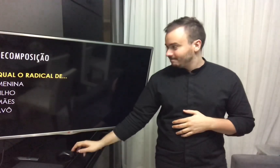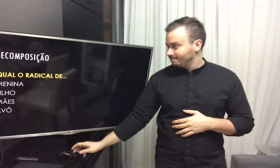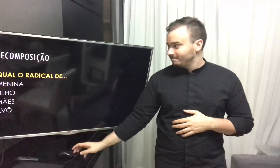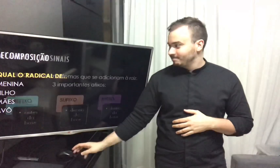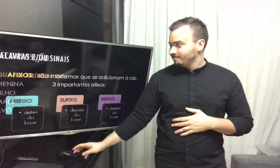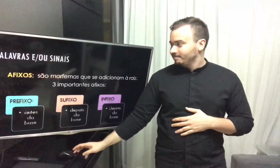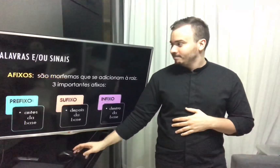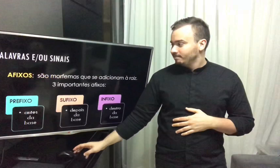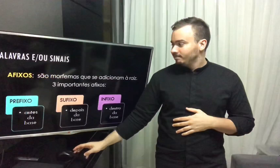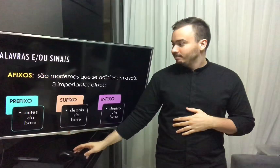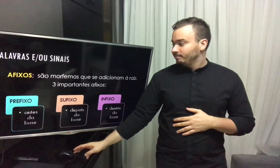poderia discutir isso um pouco.